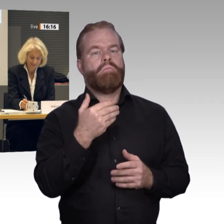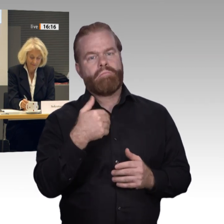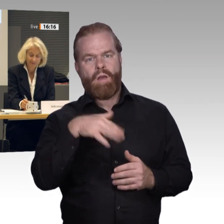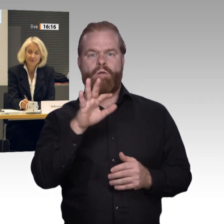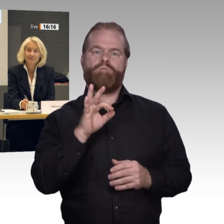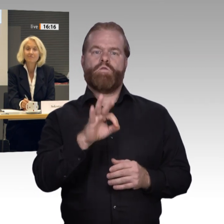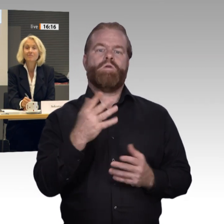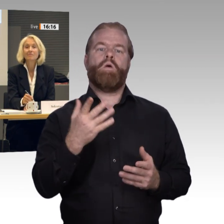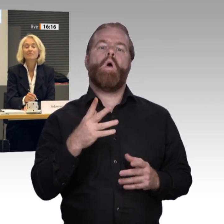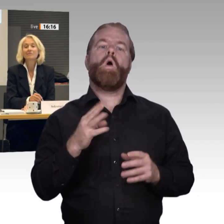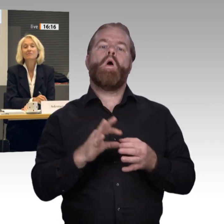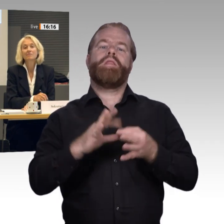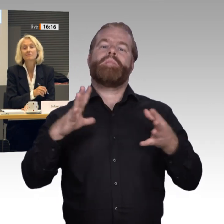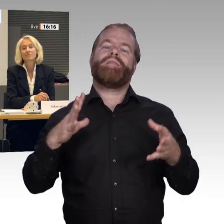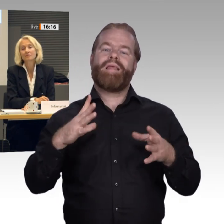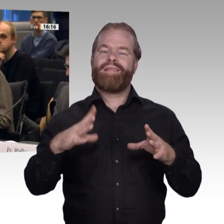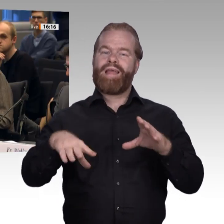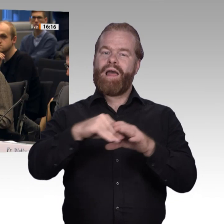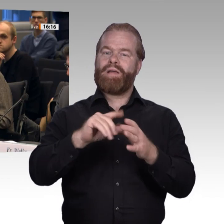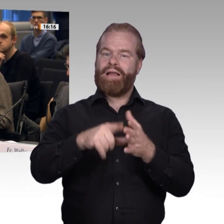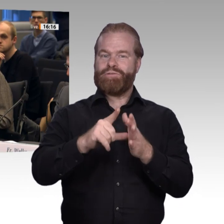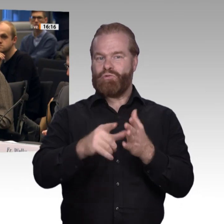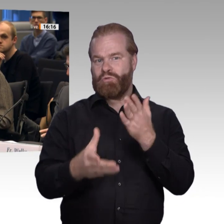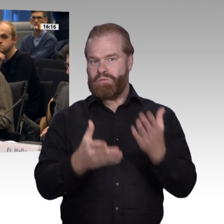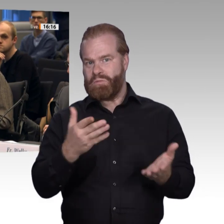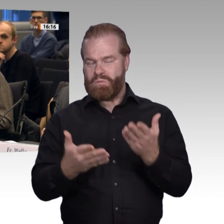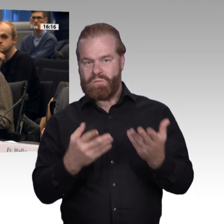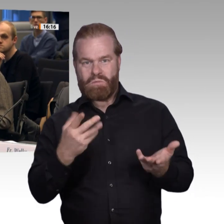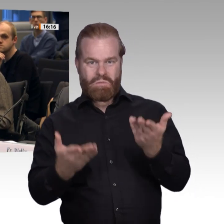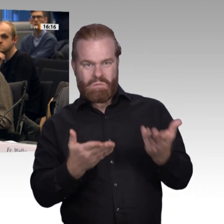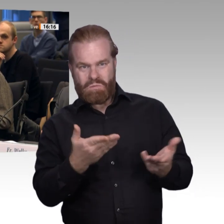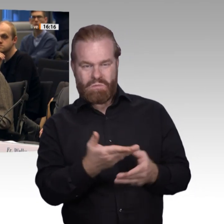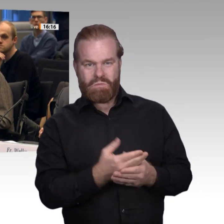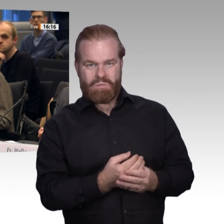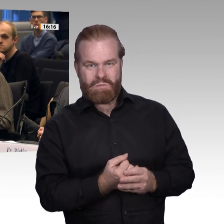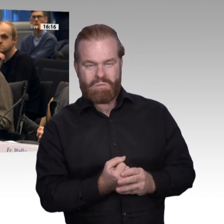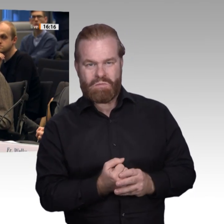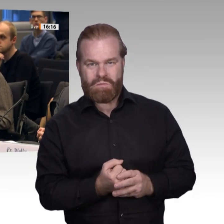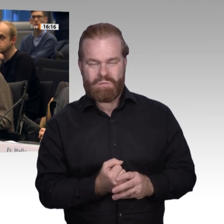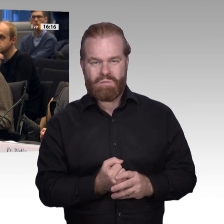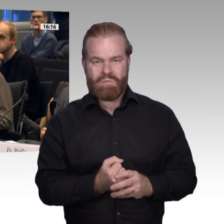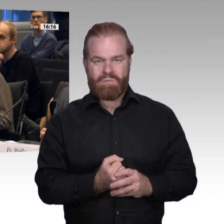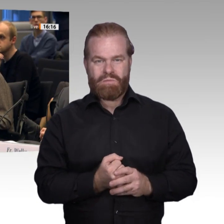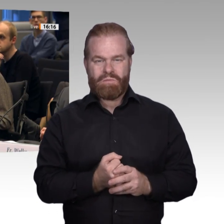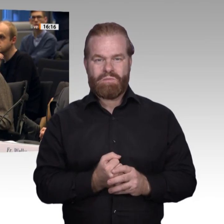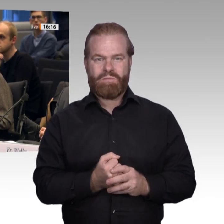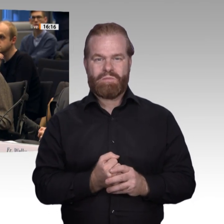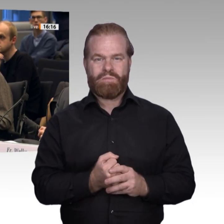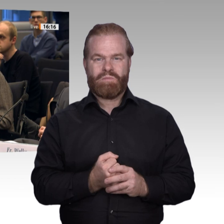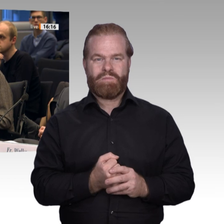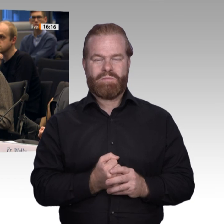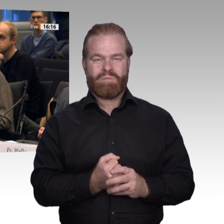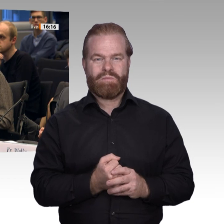Sie beschäftigt mich schon seit vielen Jahren. Also wir fordern grundsätzlich einkommens- und vermögensunabhängige